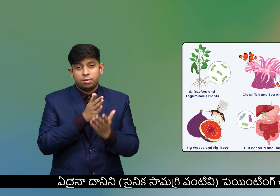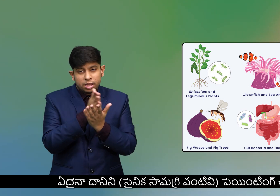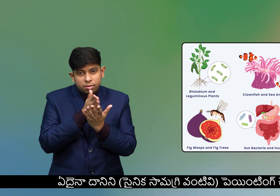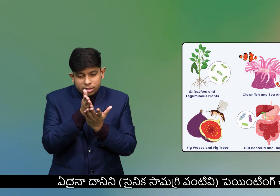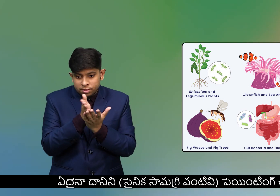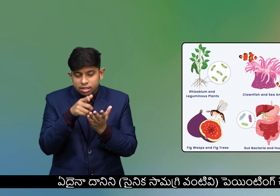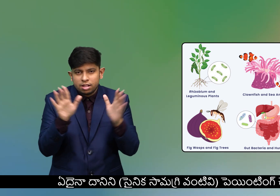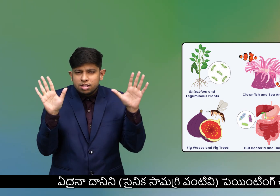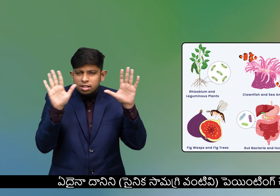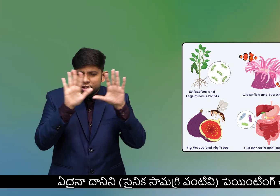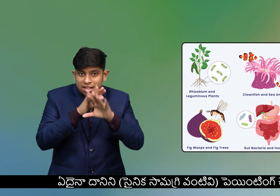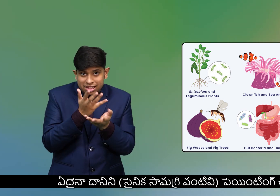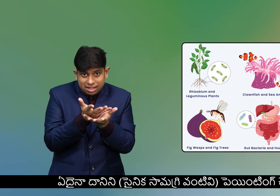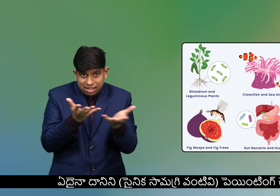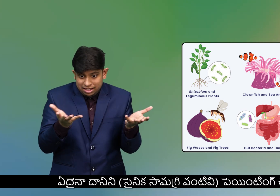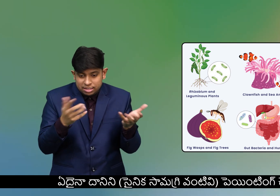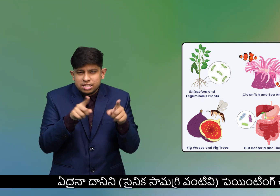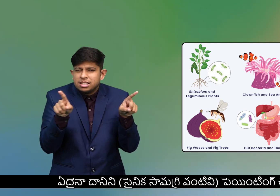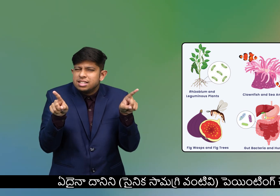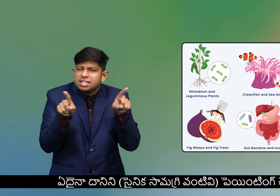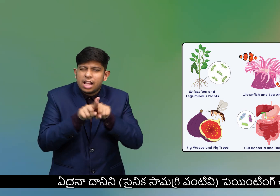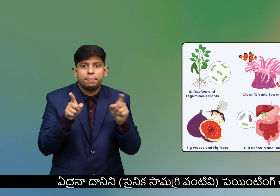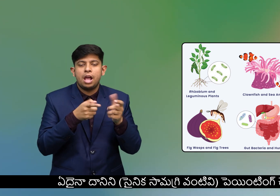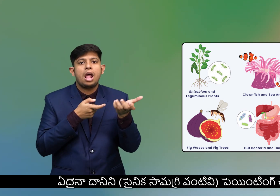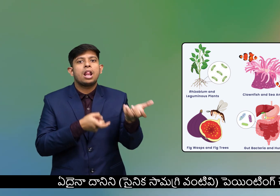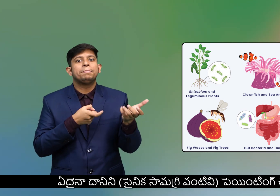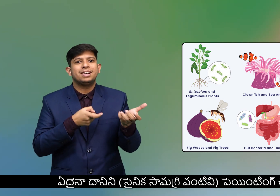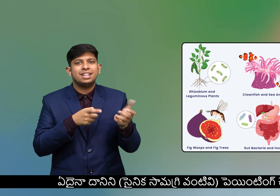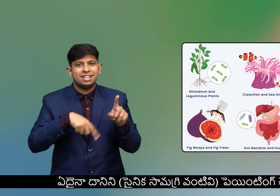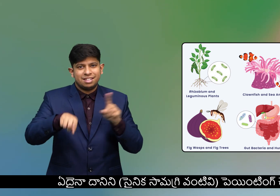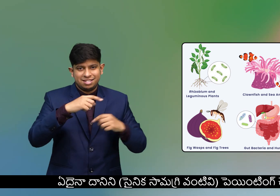ఏదైనా దానిని సైనిక సామగ్రి వంటివి పెయింటింగ్ చేయడం